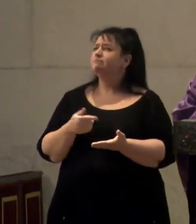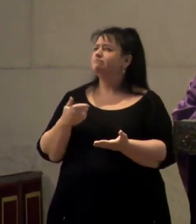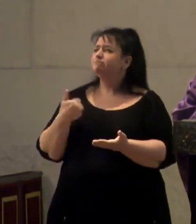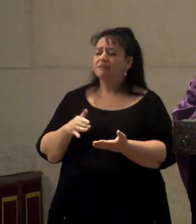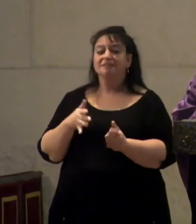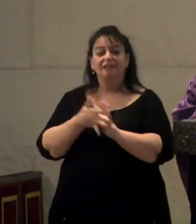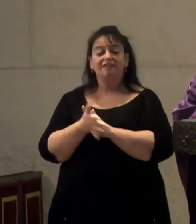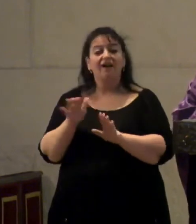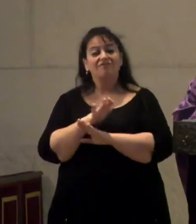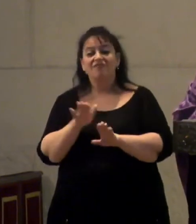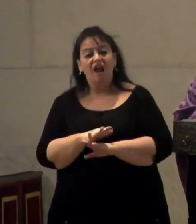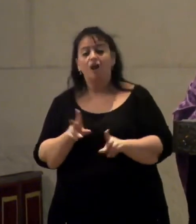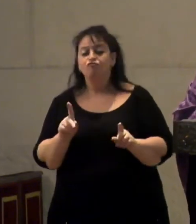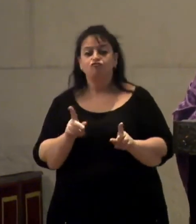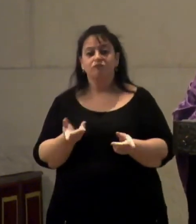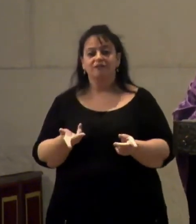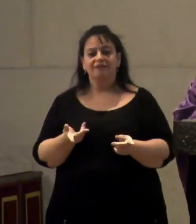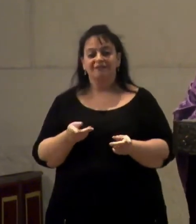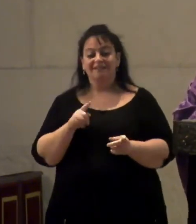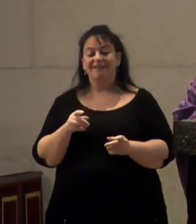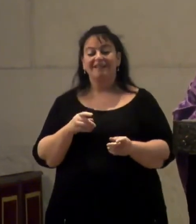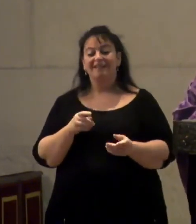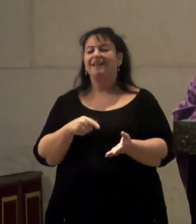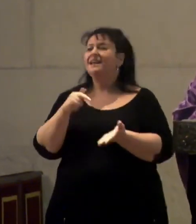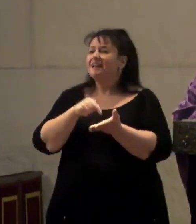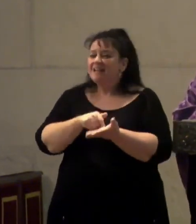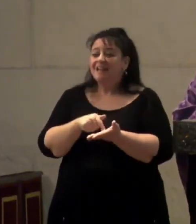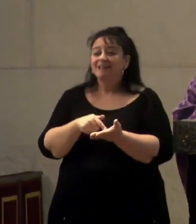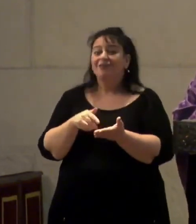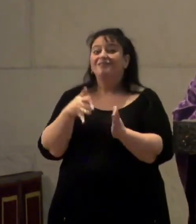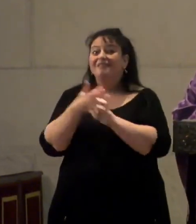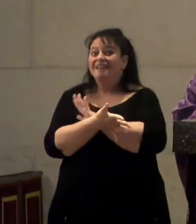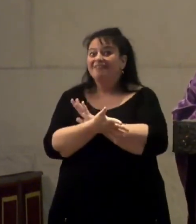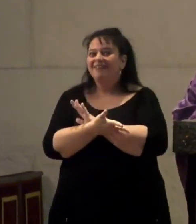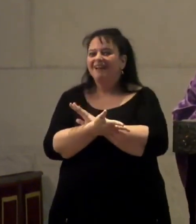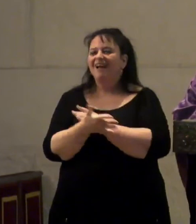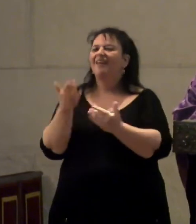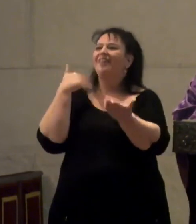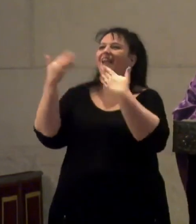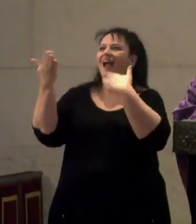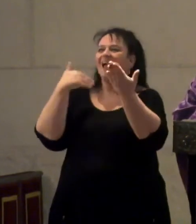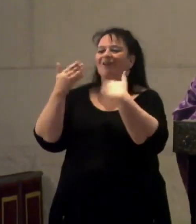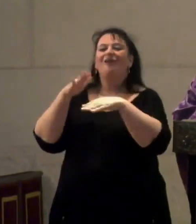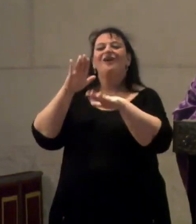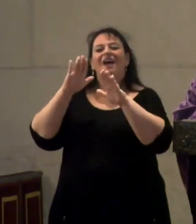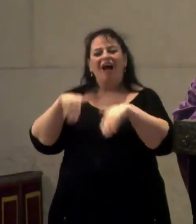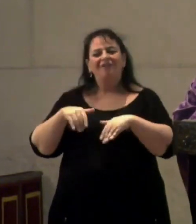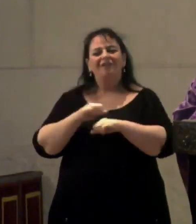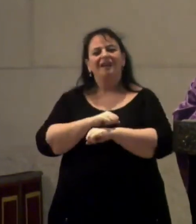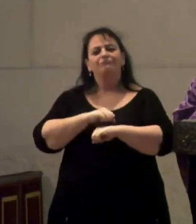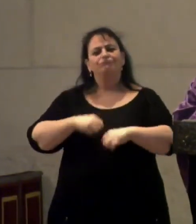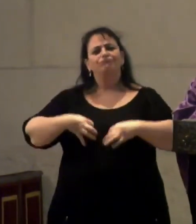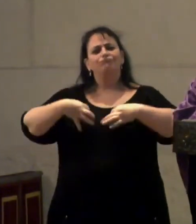el final. El reproche es el inicio de un diálogo que va a terminar afirmando al que es la